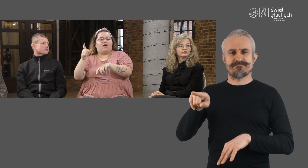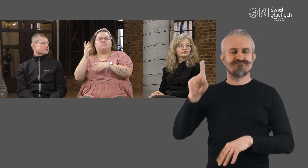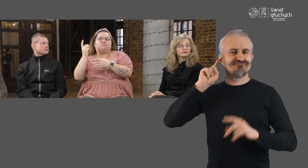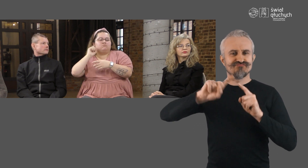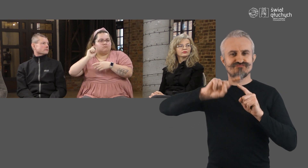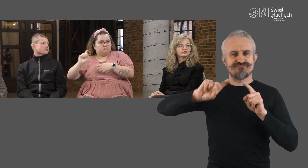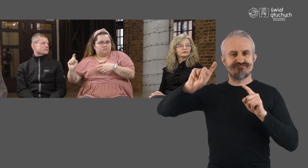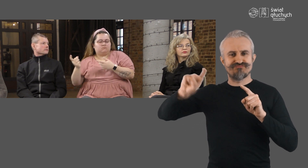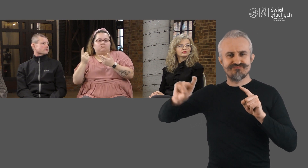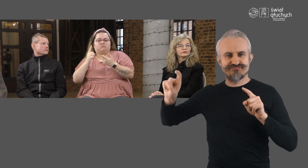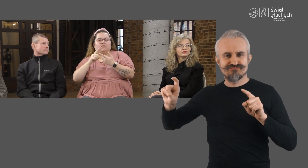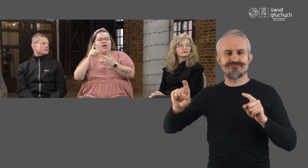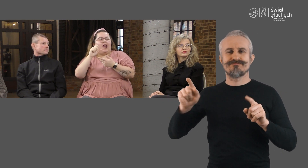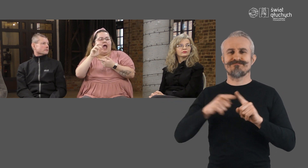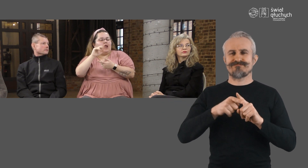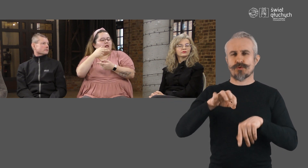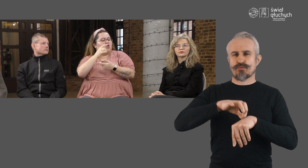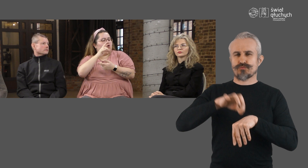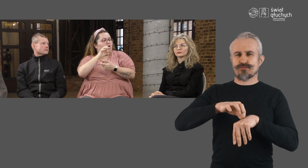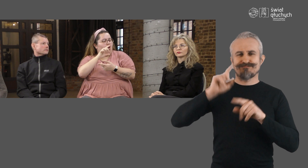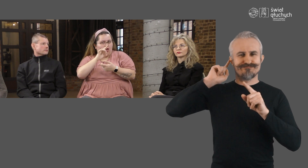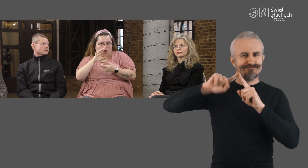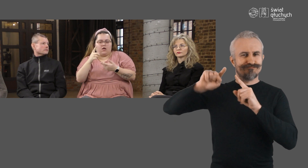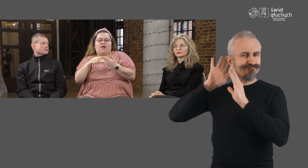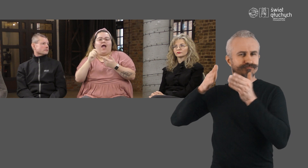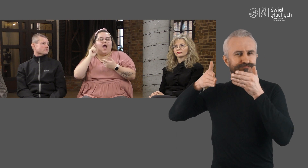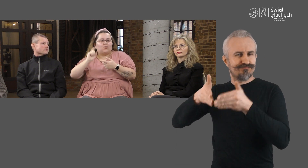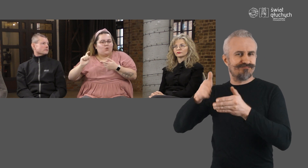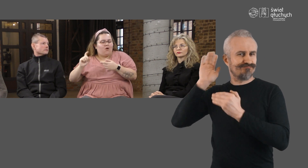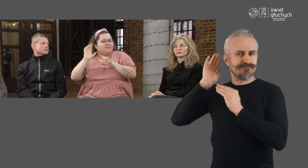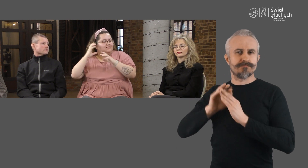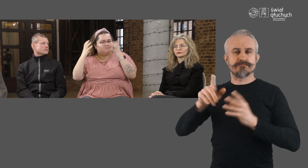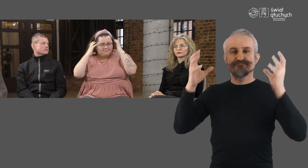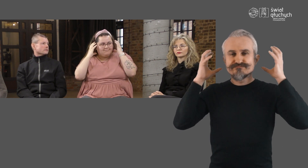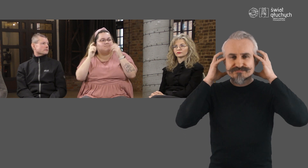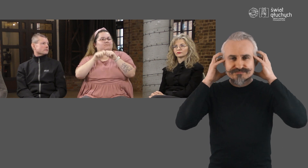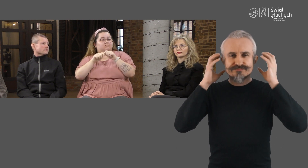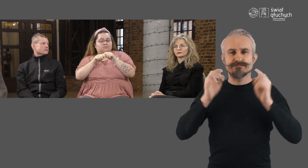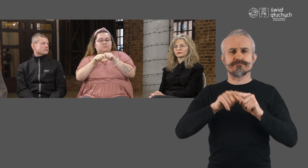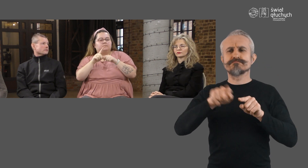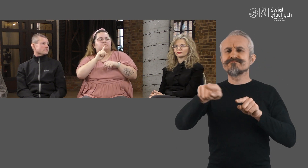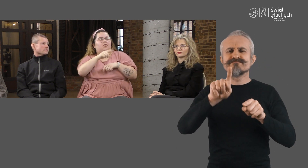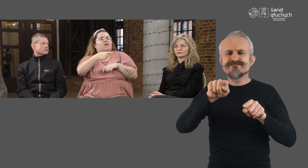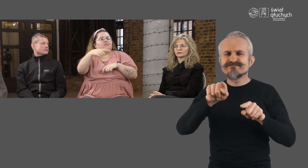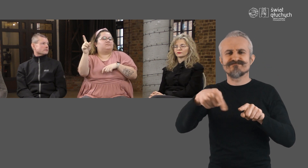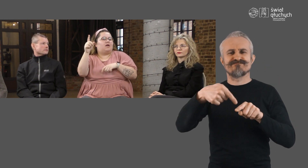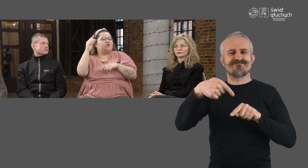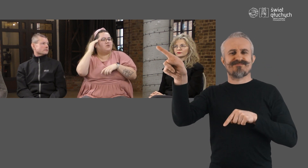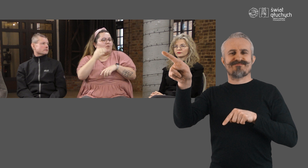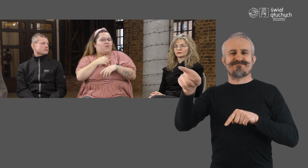Tutaj lekarz robi audiogram? Robi różne właśnie tutaj